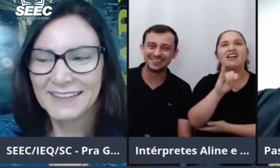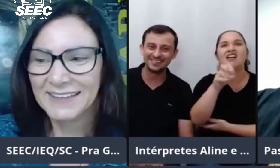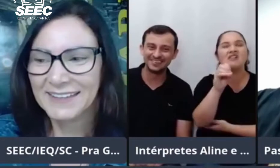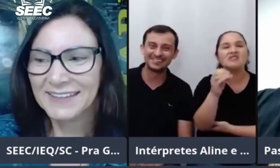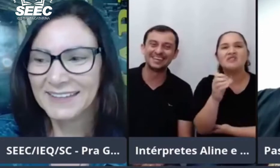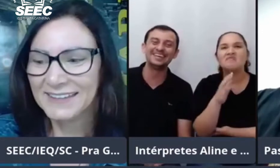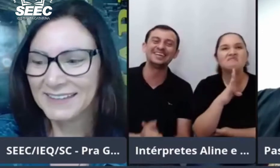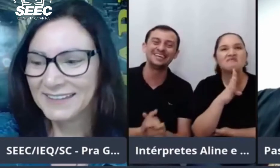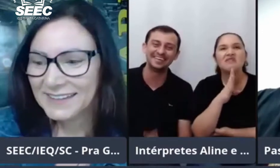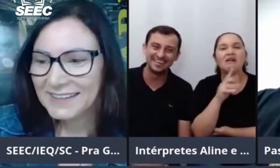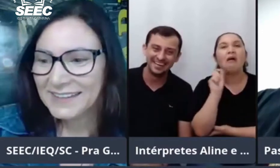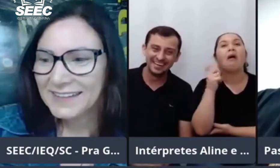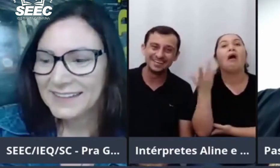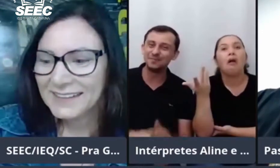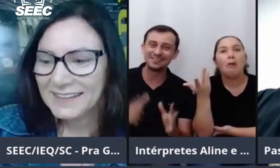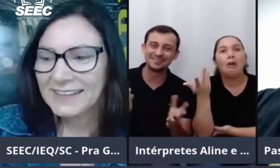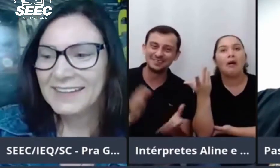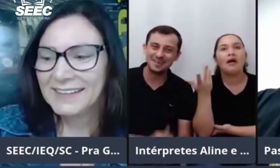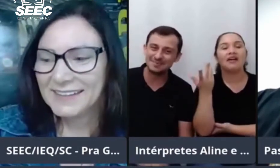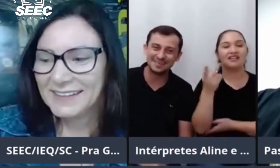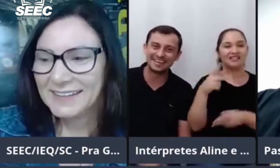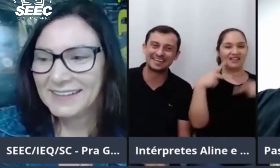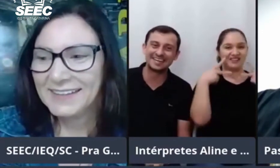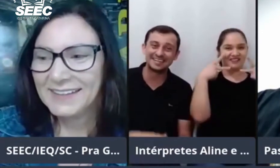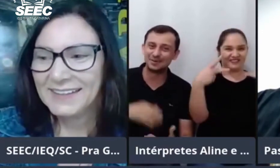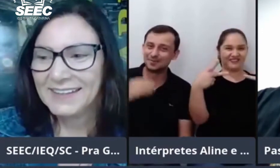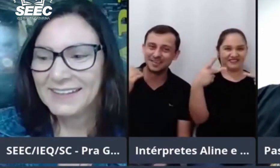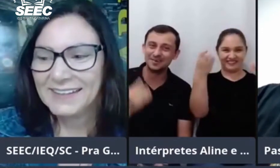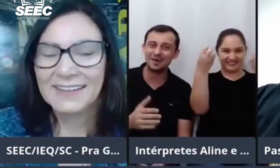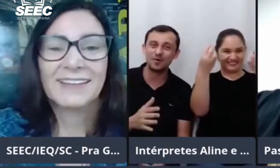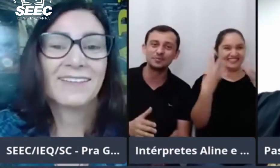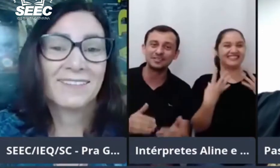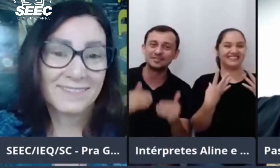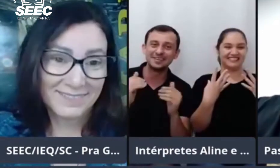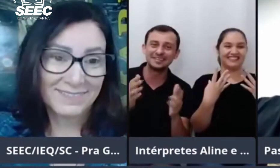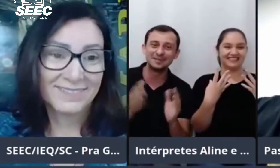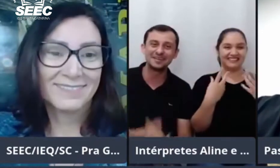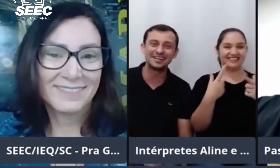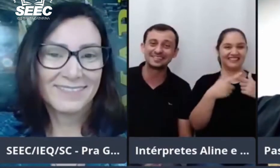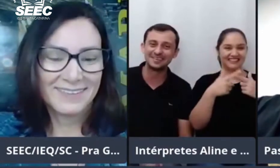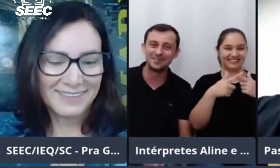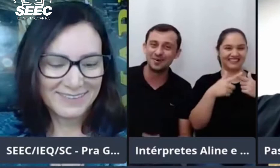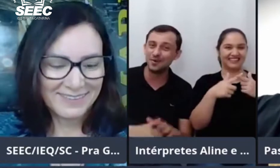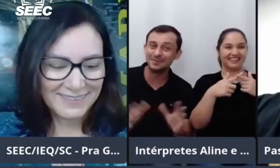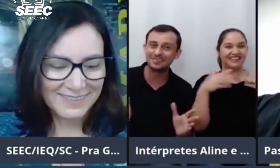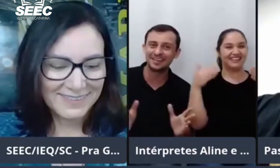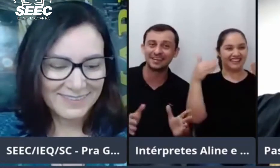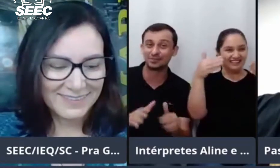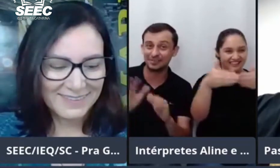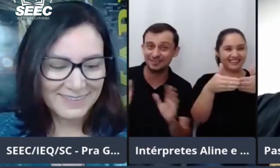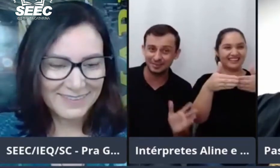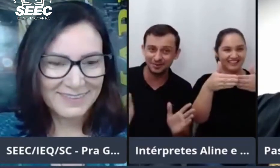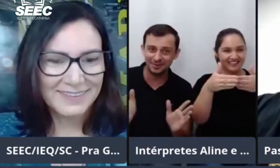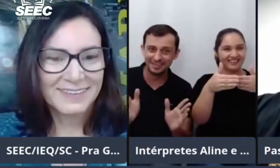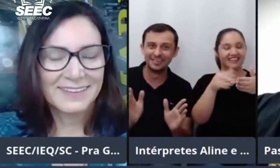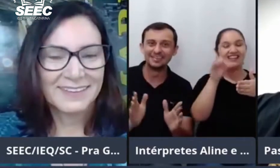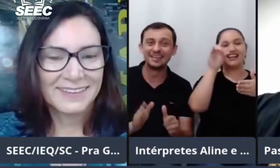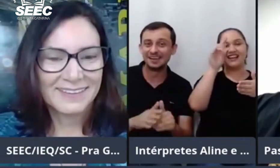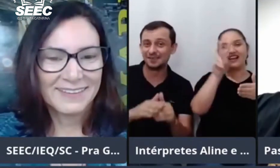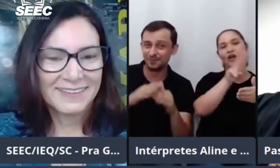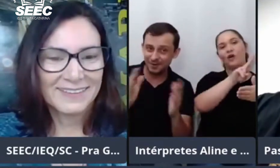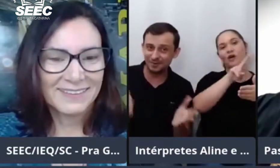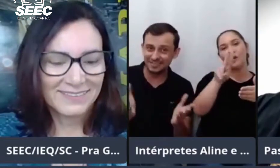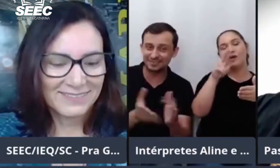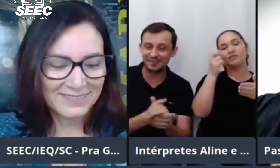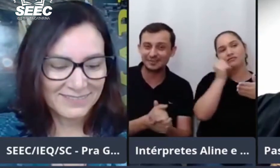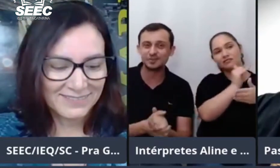para a gente na hora do culto. E o pastor não vai explicar quem é Jó, porque o objetivo dele na pregação é outro, né? Ele só citou, né?